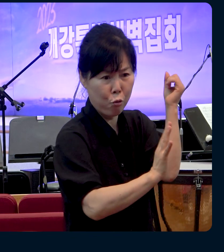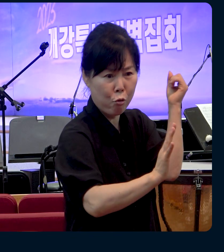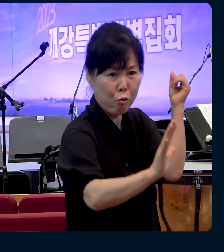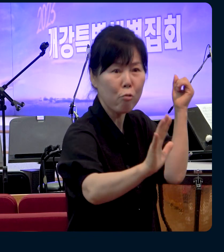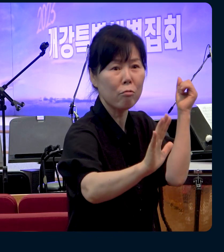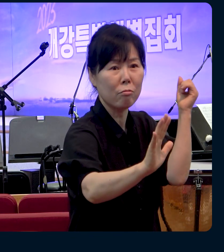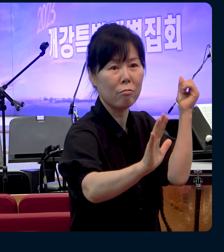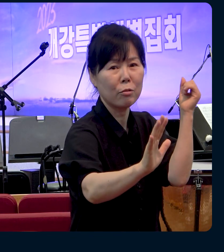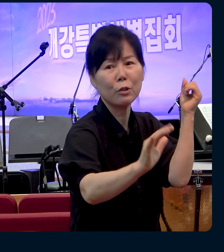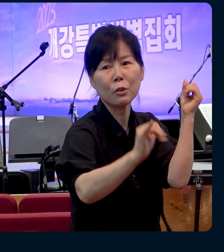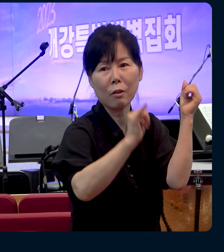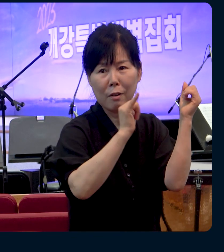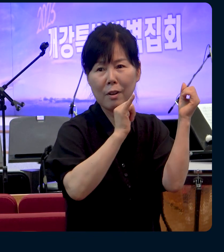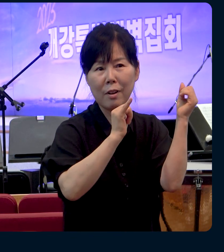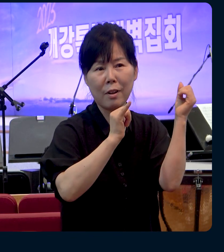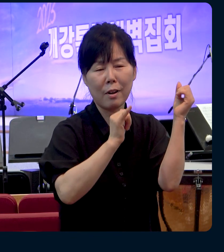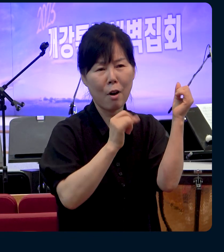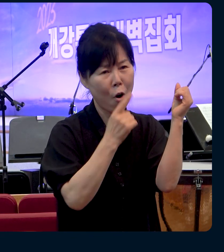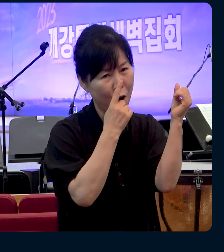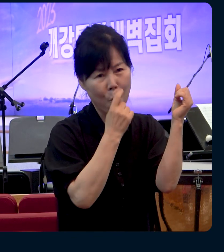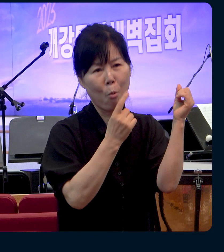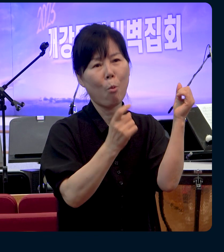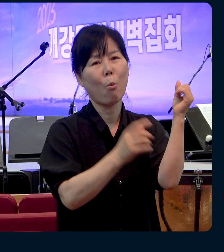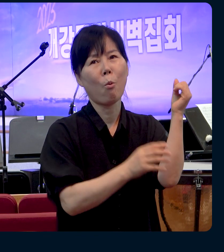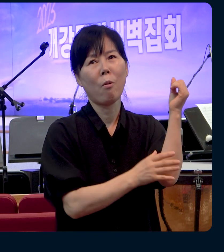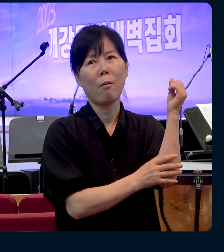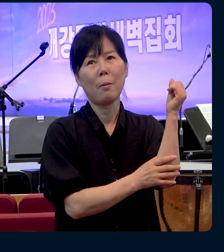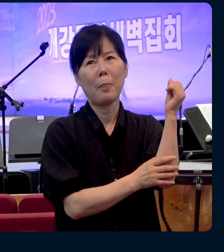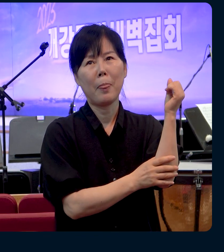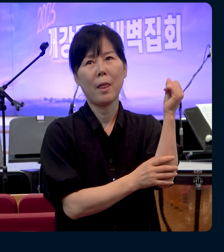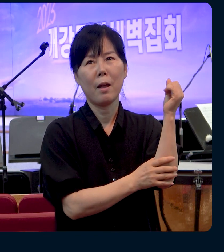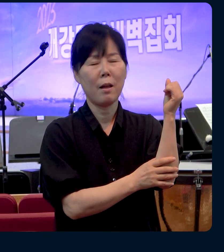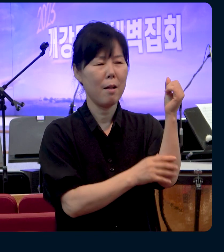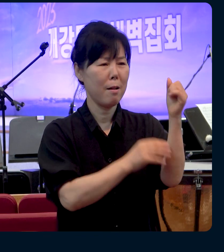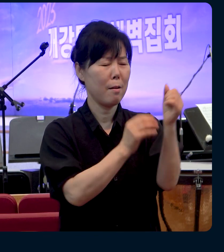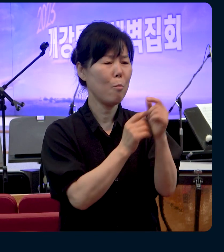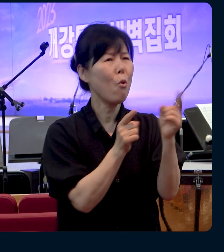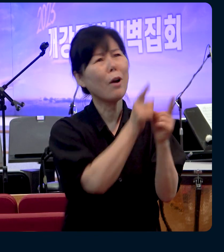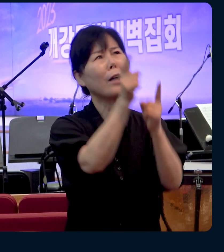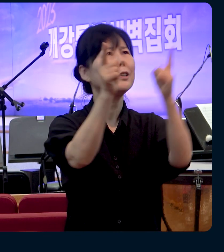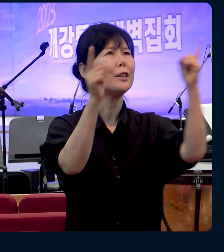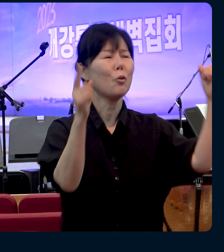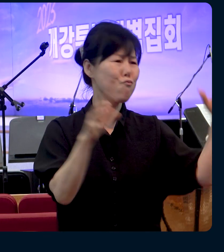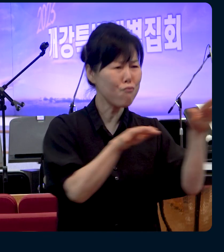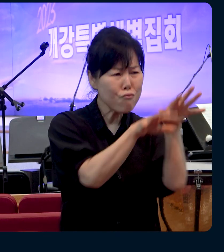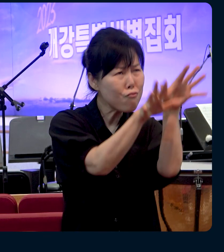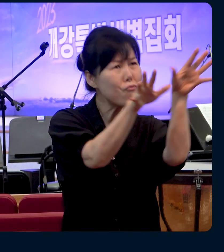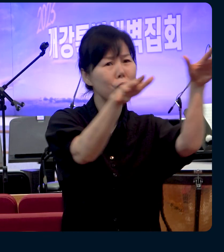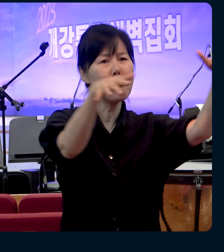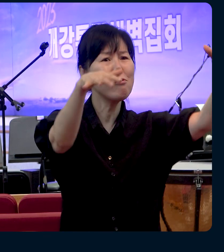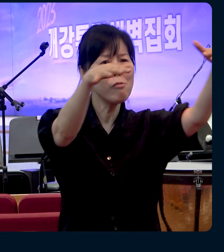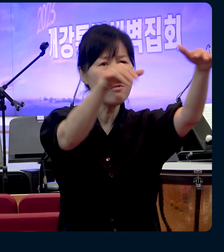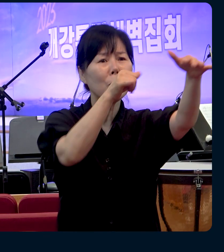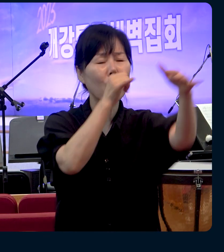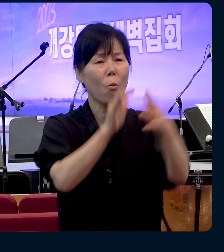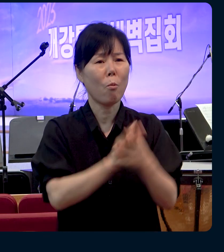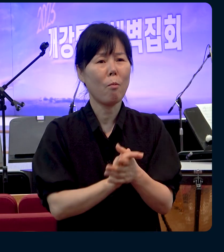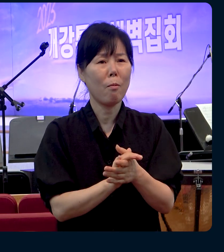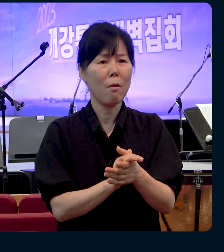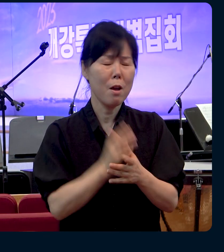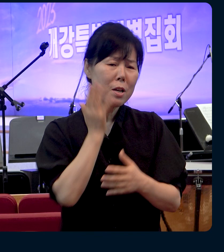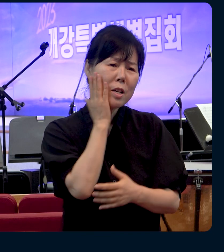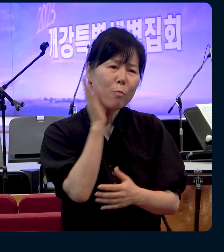거기서 아마 쭉쭉빵빵이라는 말이 나온 것 같아요. 진짜 쭉쭉 올라가 있어요. 너무 막 가지고 막 풍성하고 막 너무 좋아요.